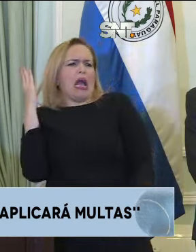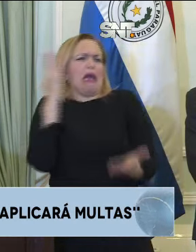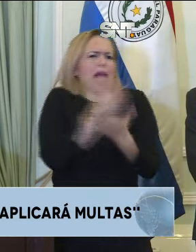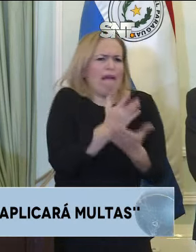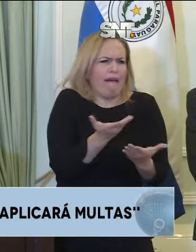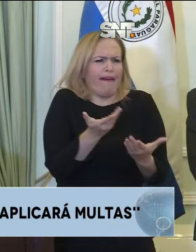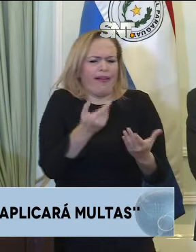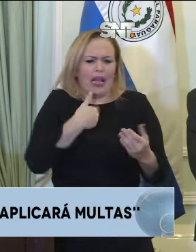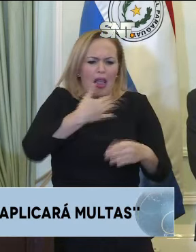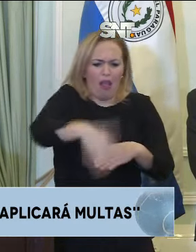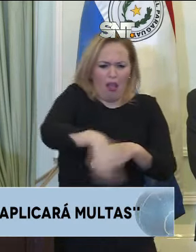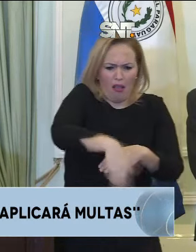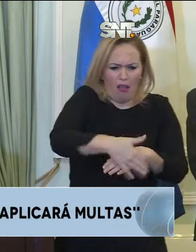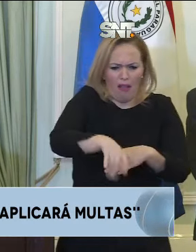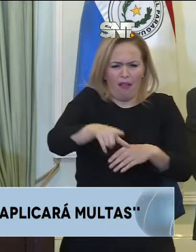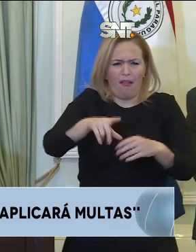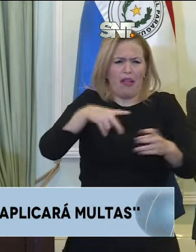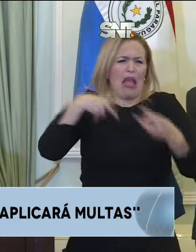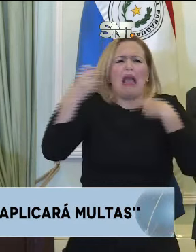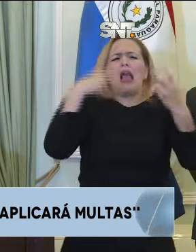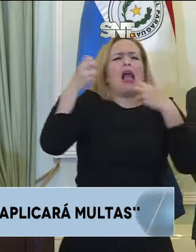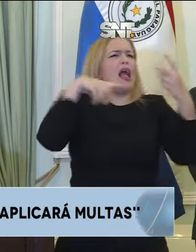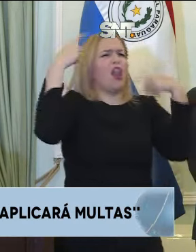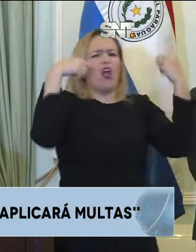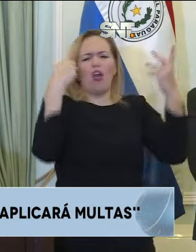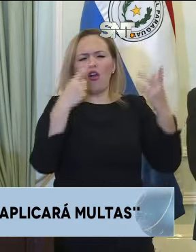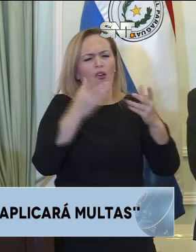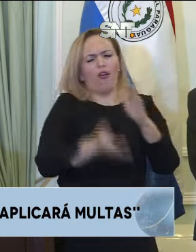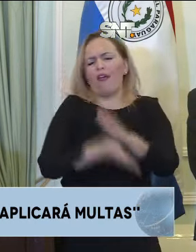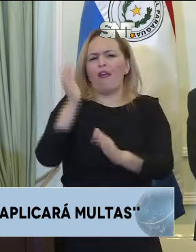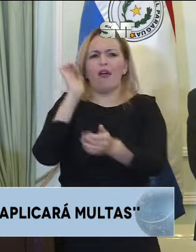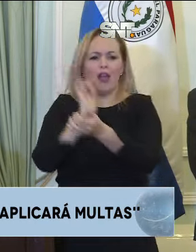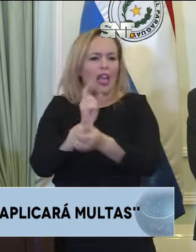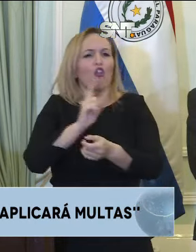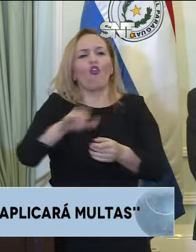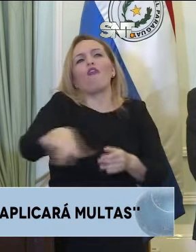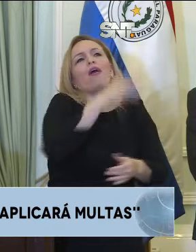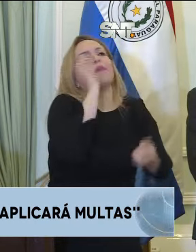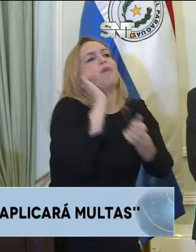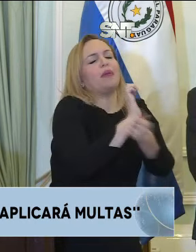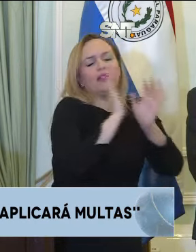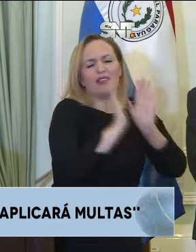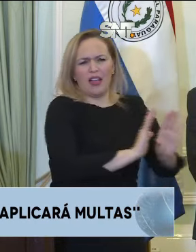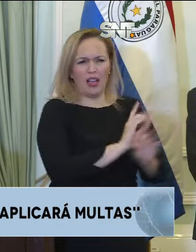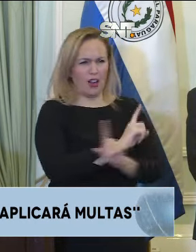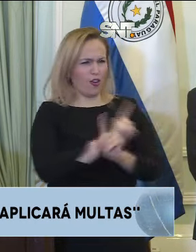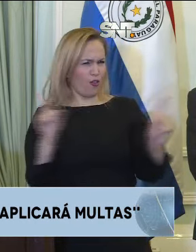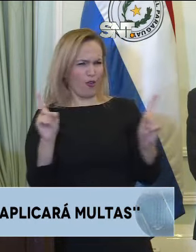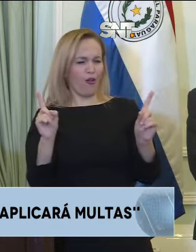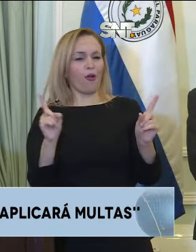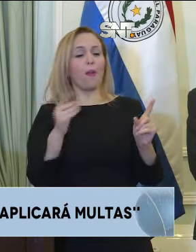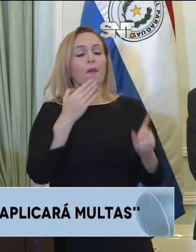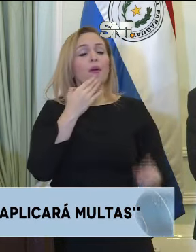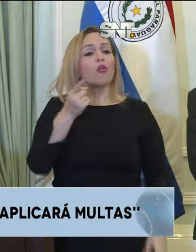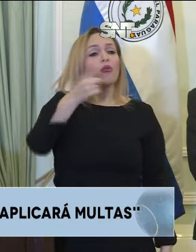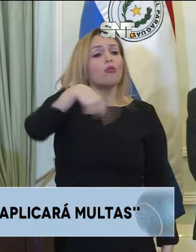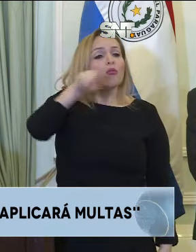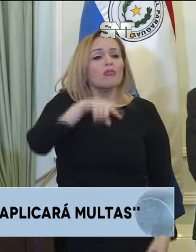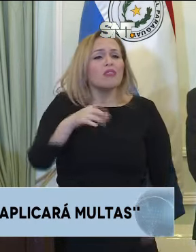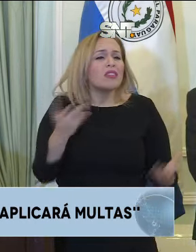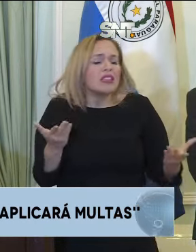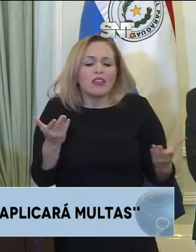un quilombo en la vereda y se le va a llevar a la comisaría, pero de ahí no se va a ir a Tacombú. Va a Dios, otra que coja. Oye, a Pérez de Tacombú, que uno